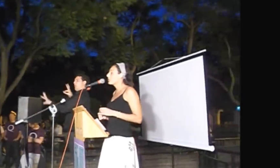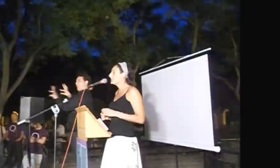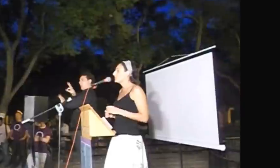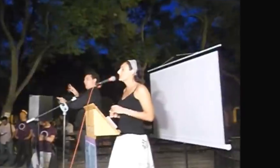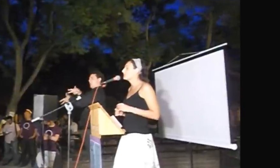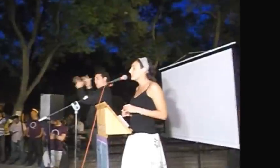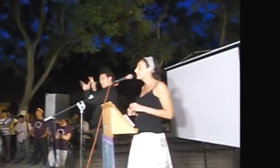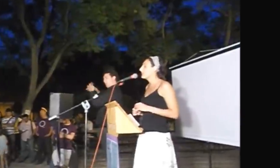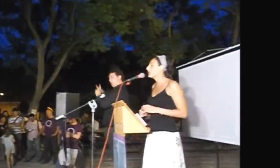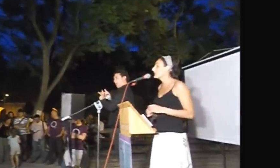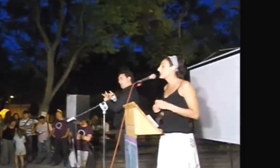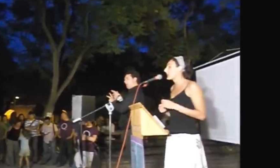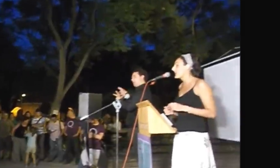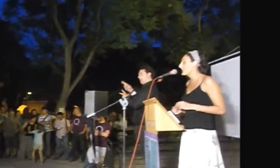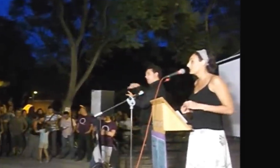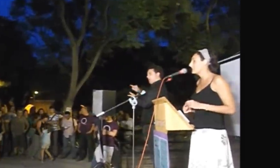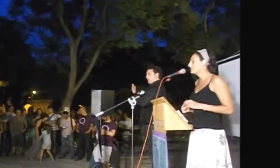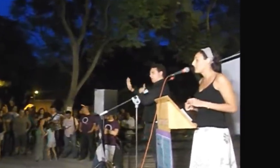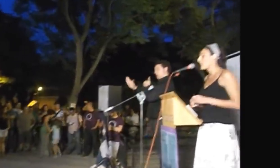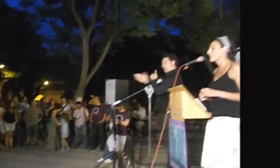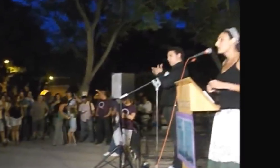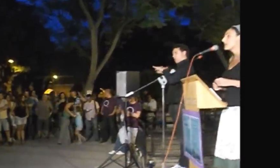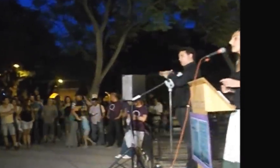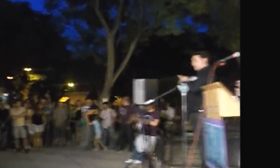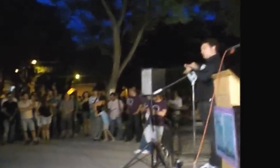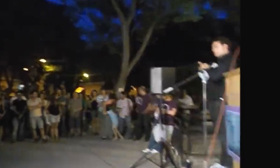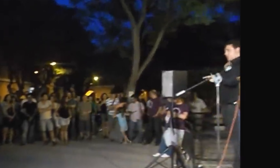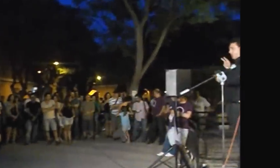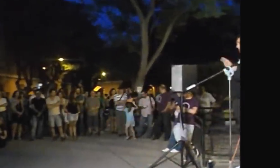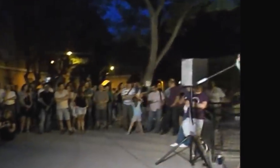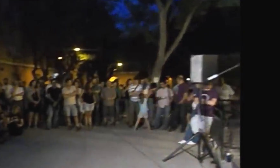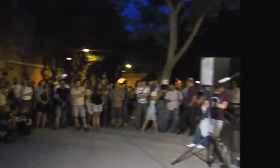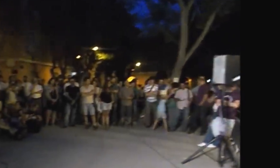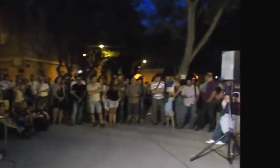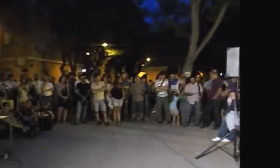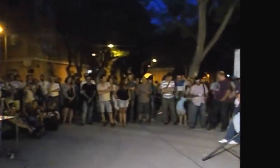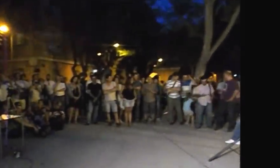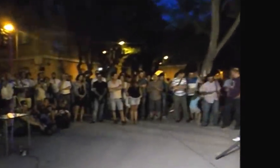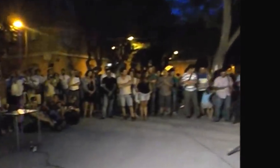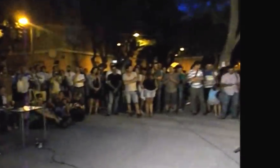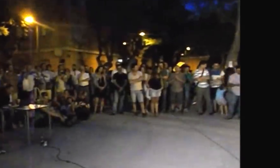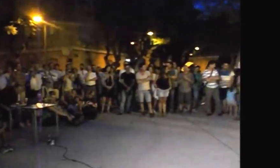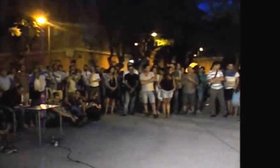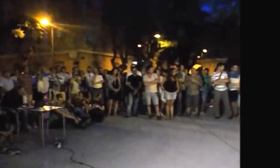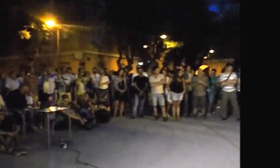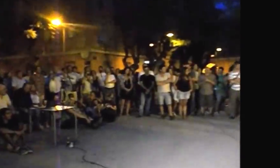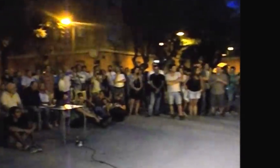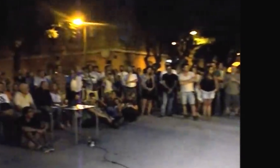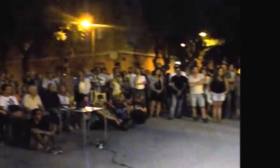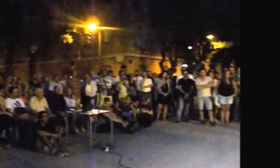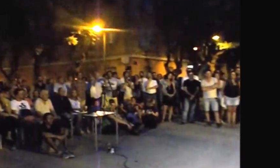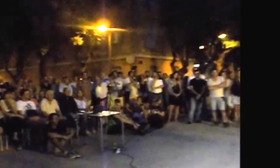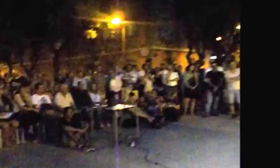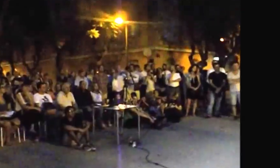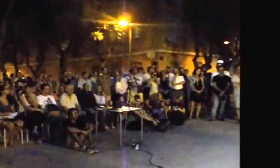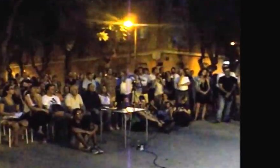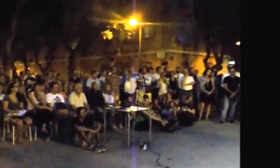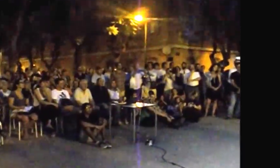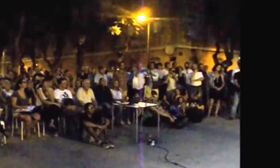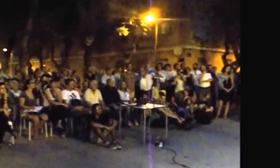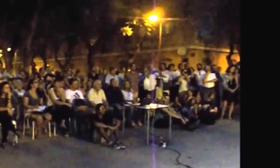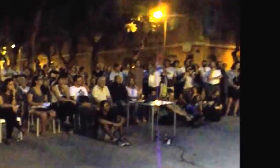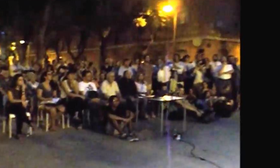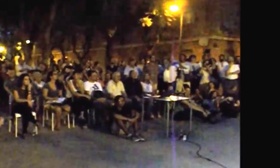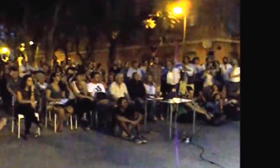cocinando todo eso en despachos a puertas cerradas les interesa de la gente a la que quieren